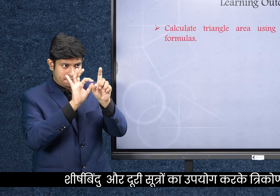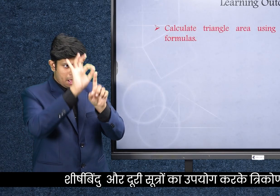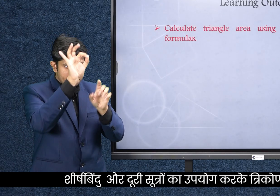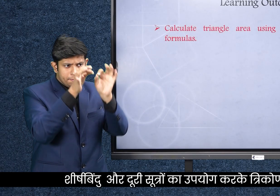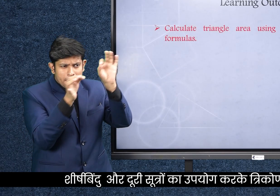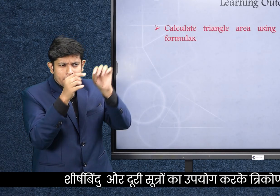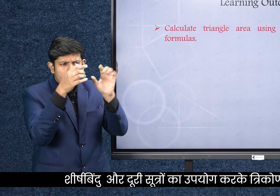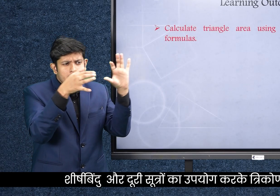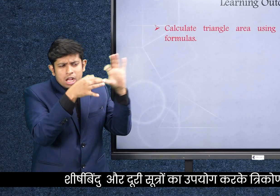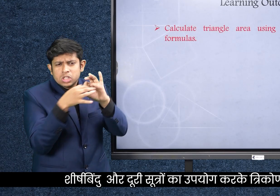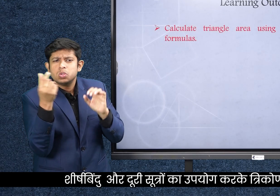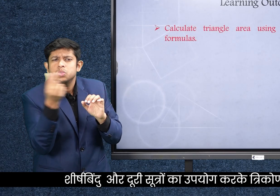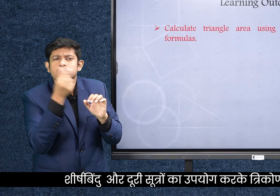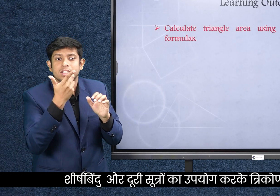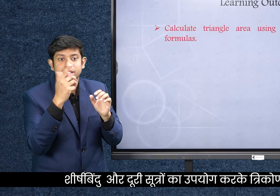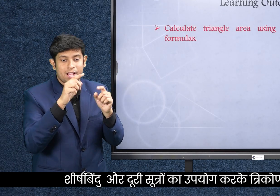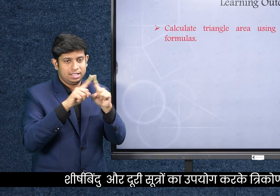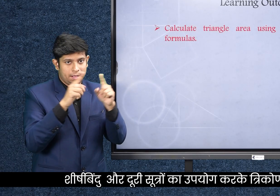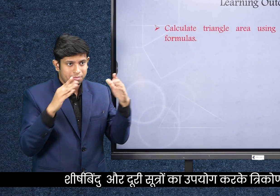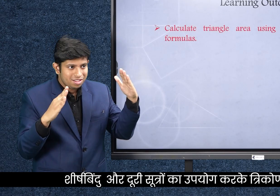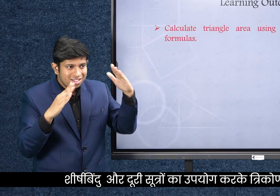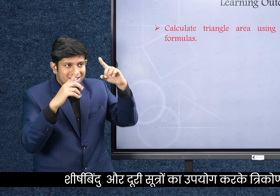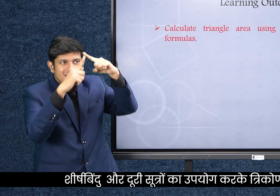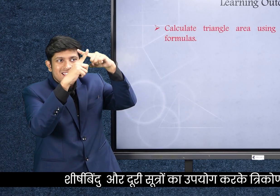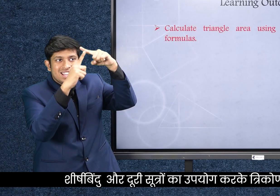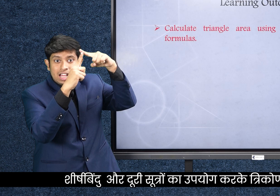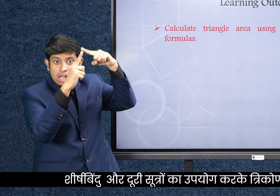उपयोग करके त्रिकोण क्षेत्र की गणना करें।